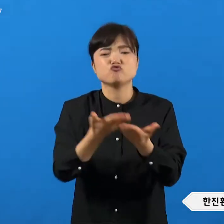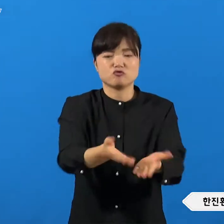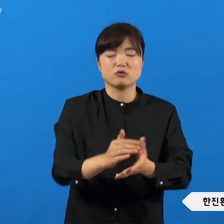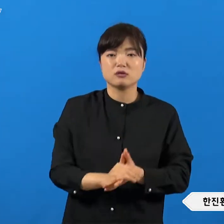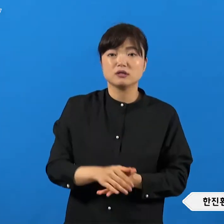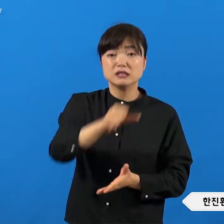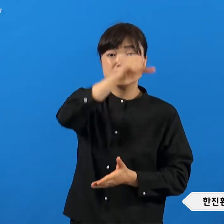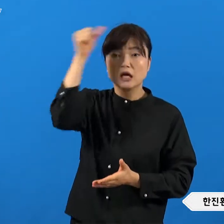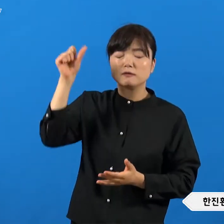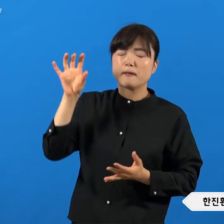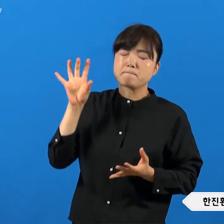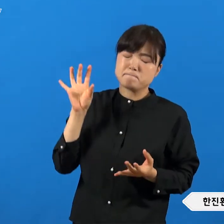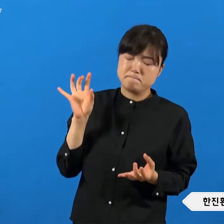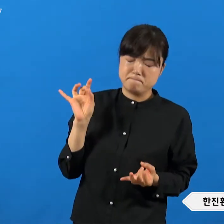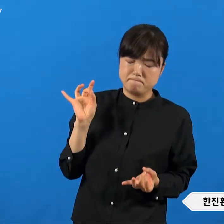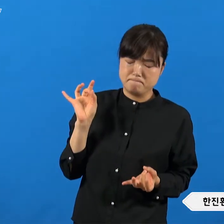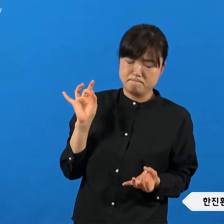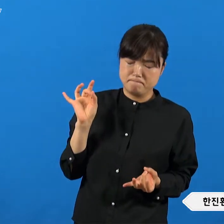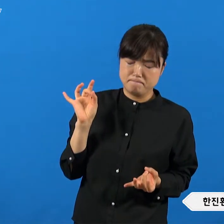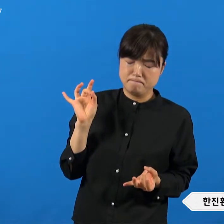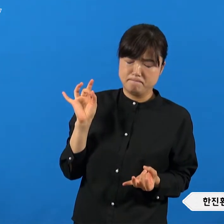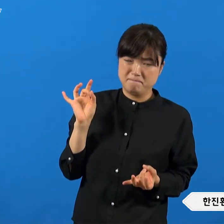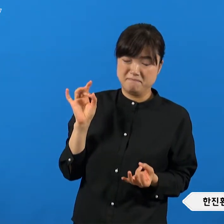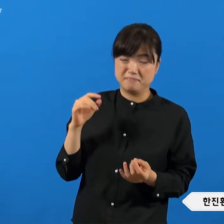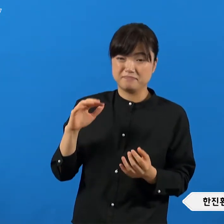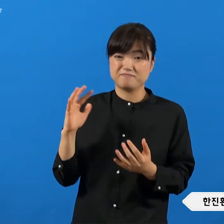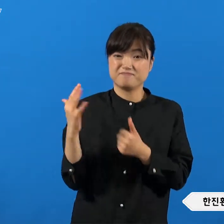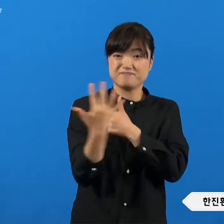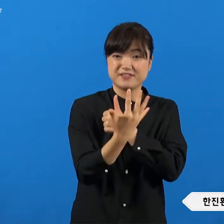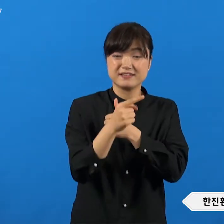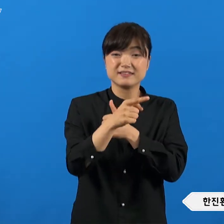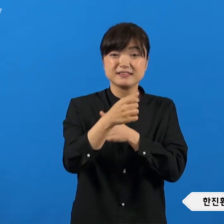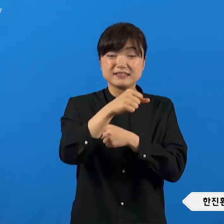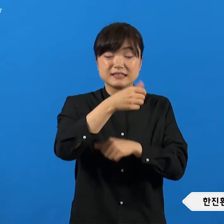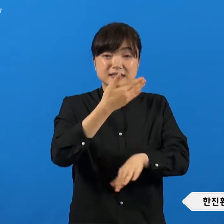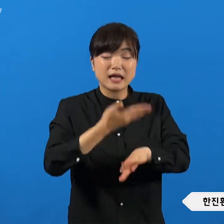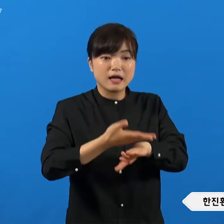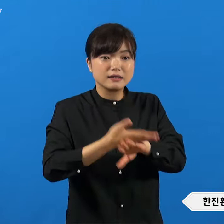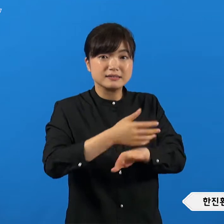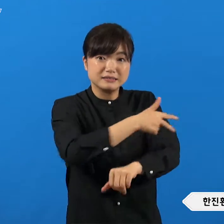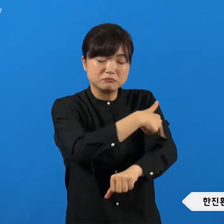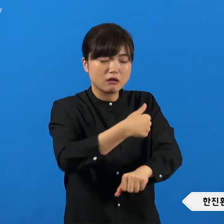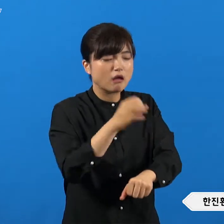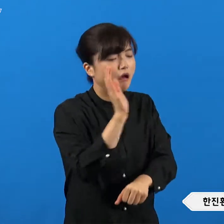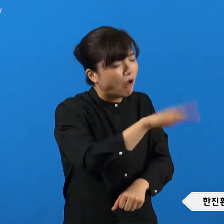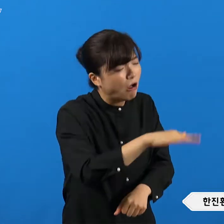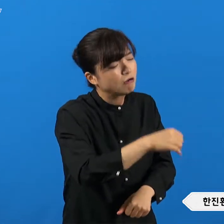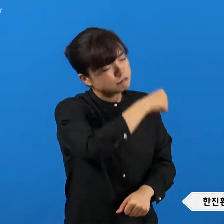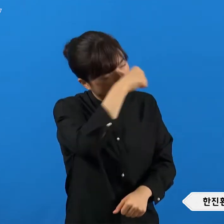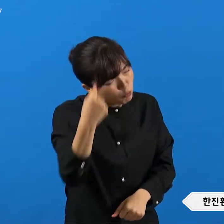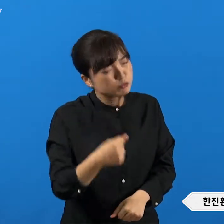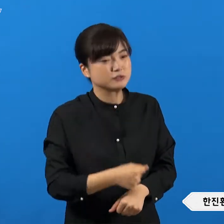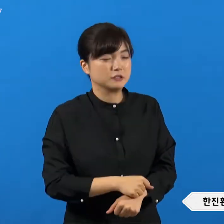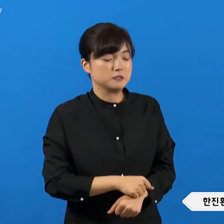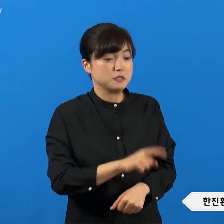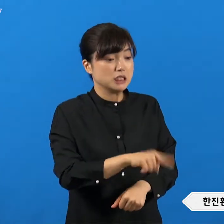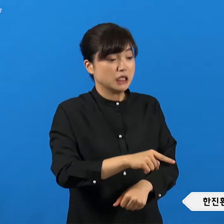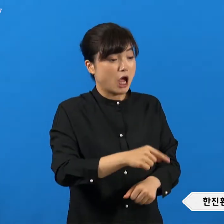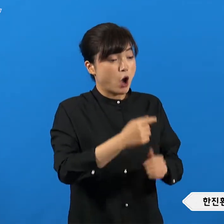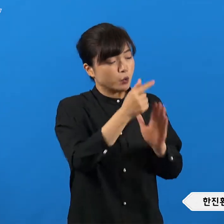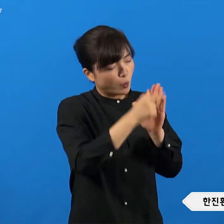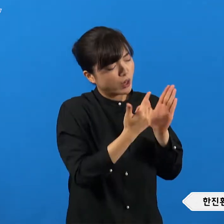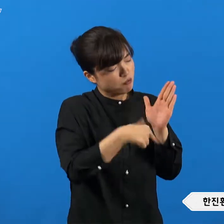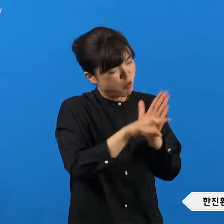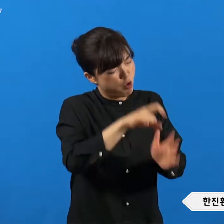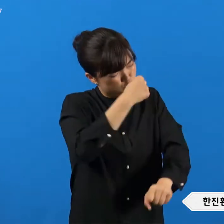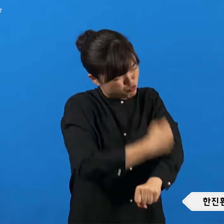장로님이 묵묵히 그냥 듣고 계십니다. 다른 집사님 한 분이 장로님 우리 교단을 위해서 일 많이